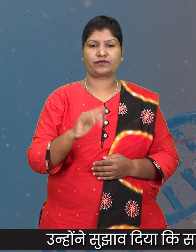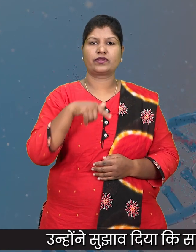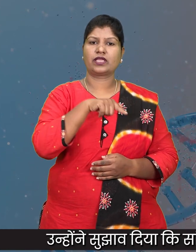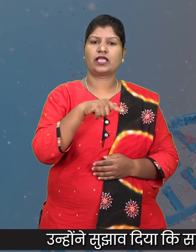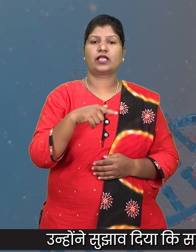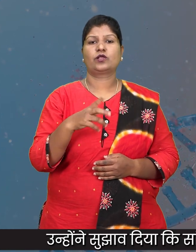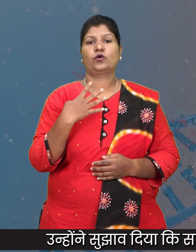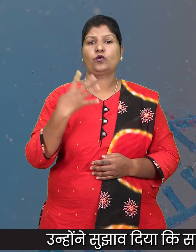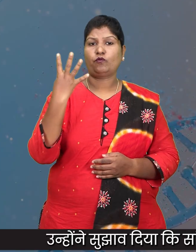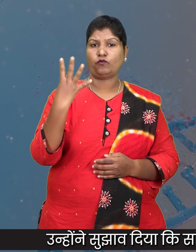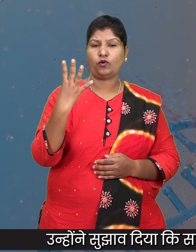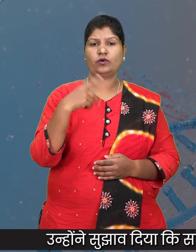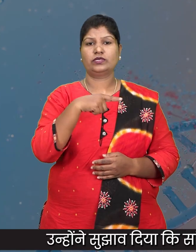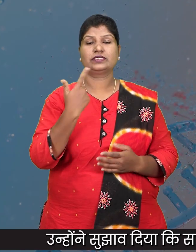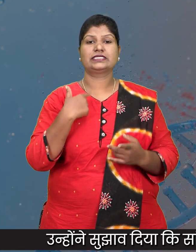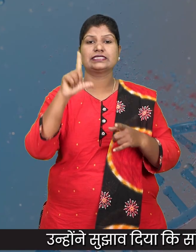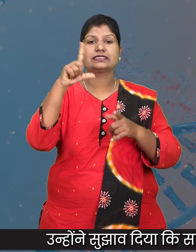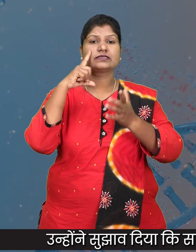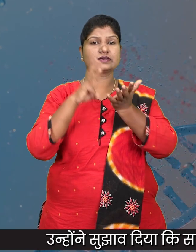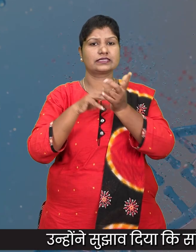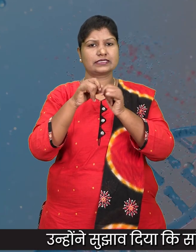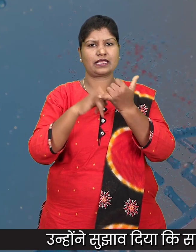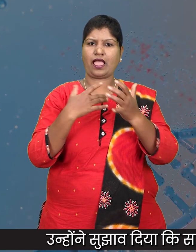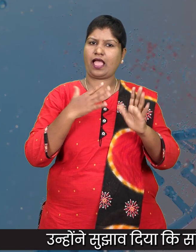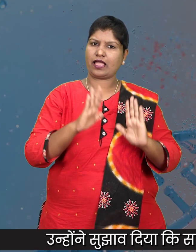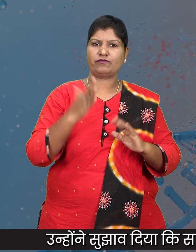अच्छी तरह विकसित अंग थे।